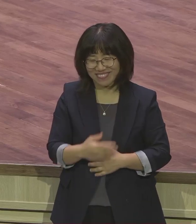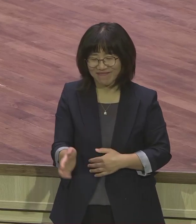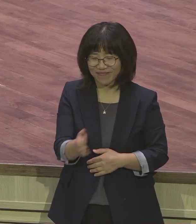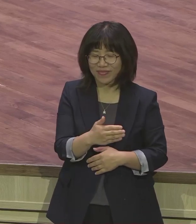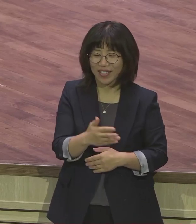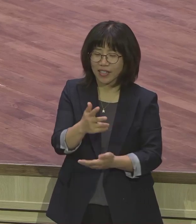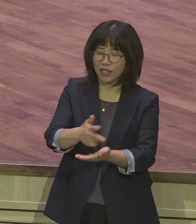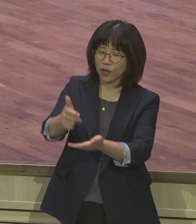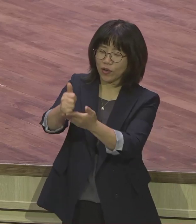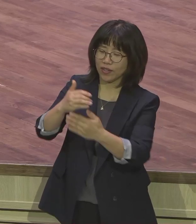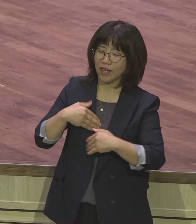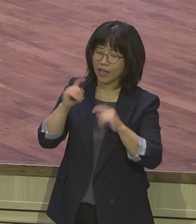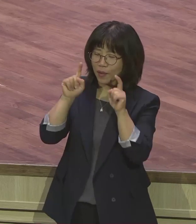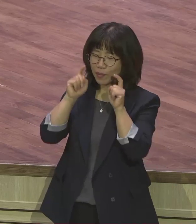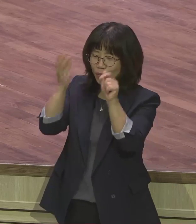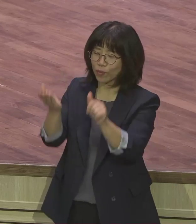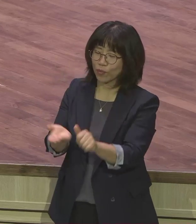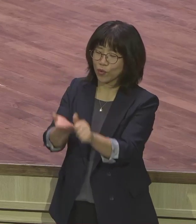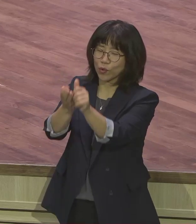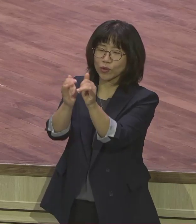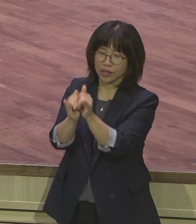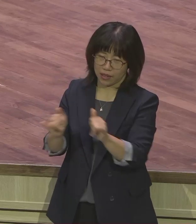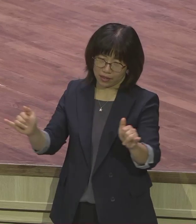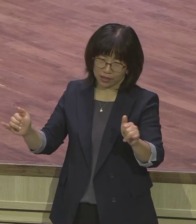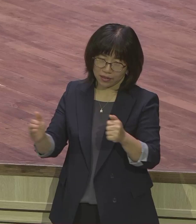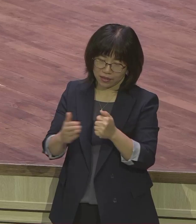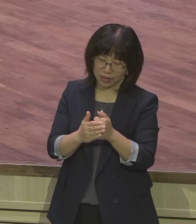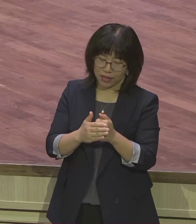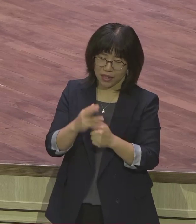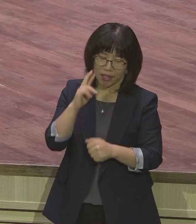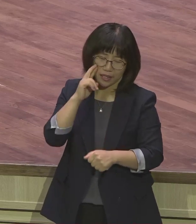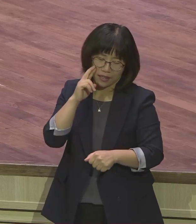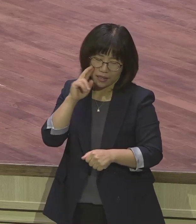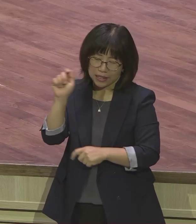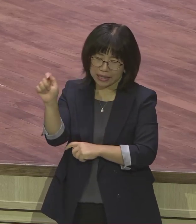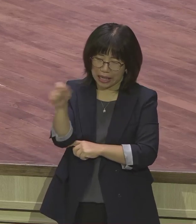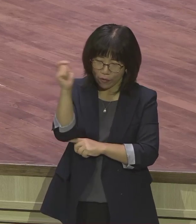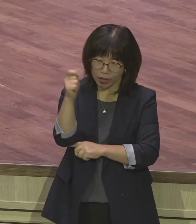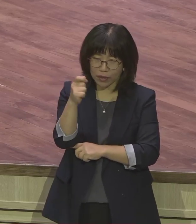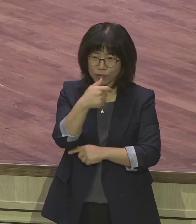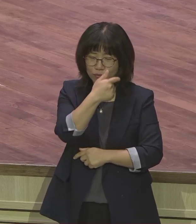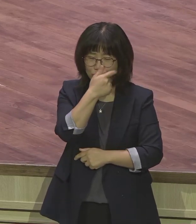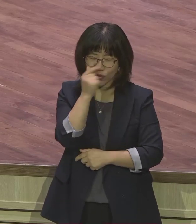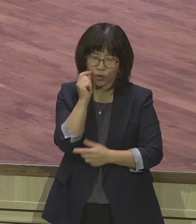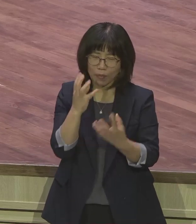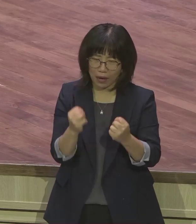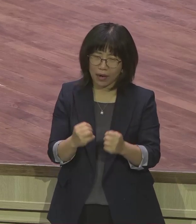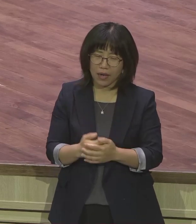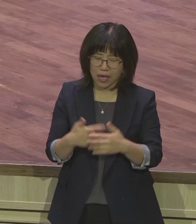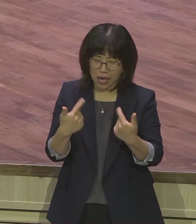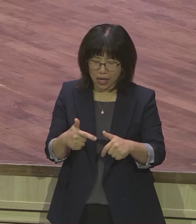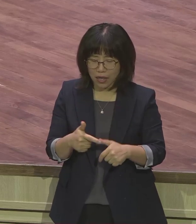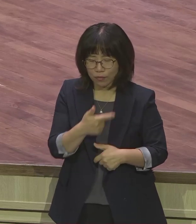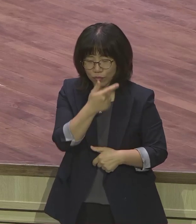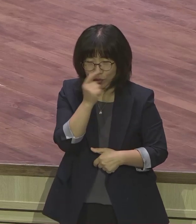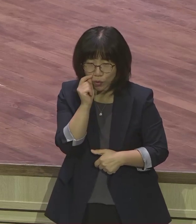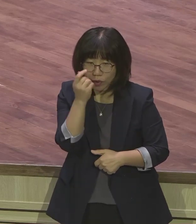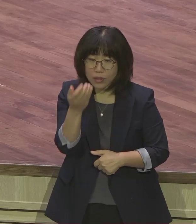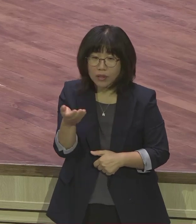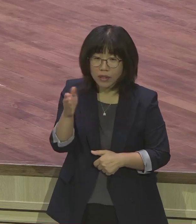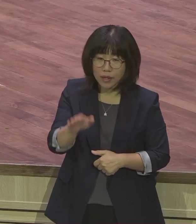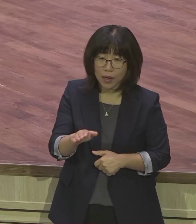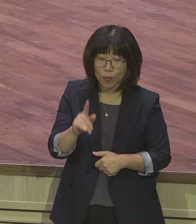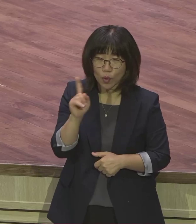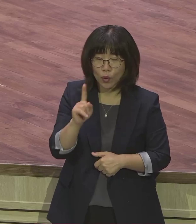목자시니 왜 다윗이 부족함이 없겠습니까 다윗이 부족함이 많은 상황이 있어요 지금 지금 그냥